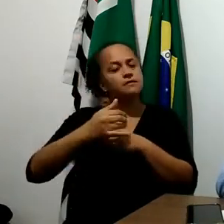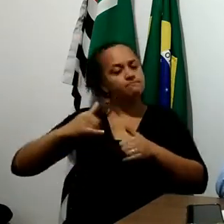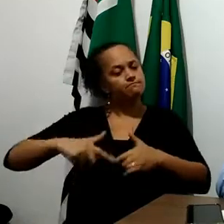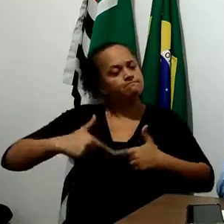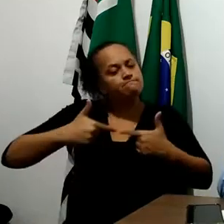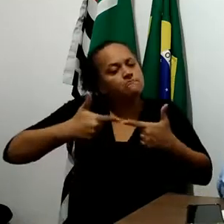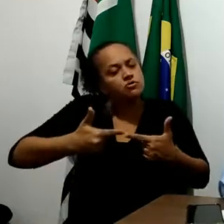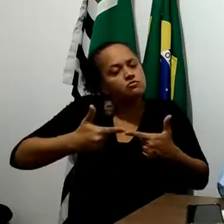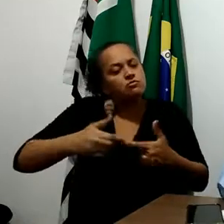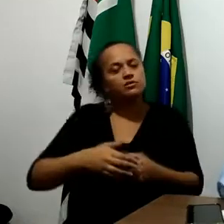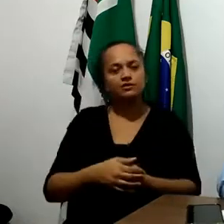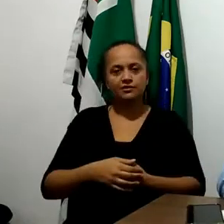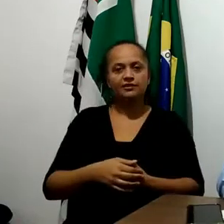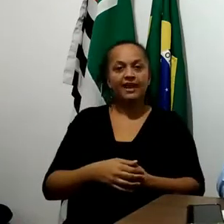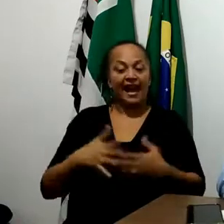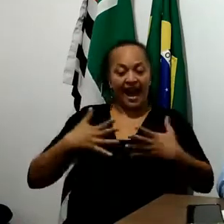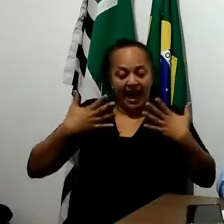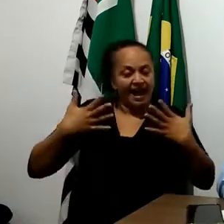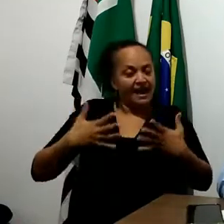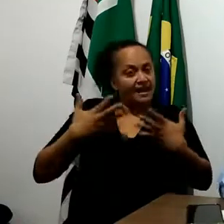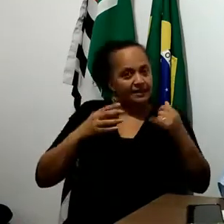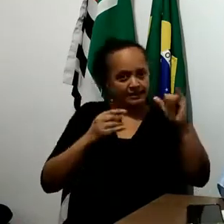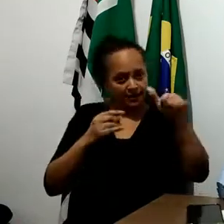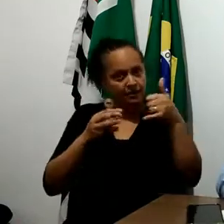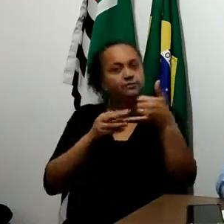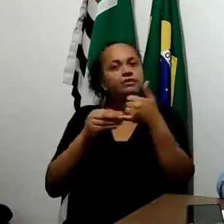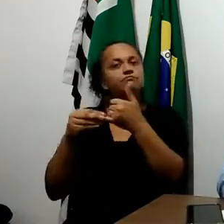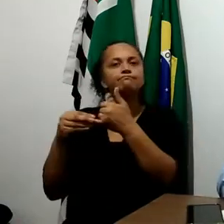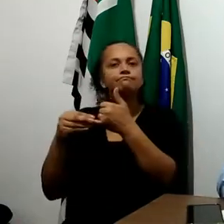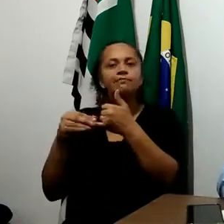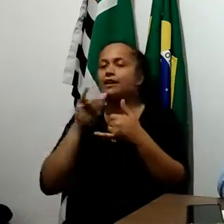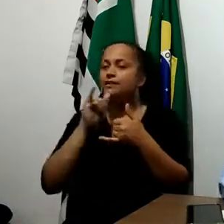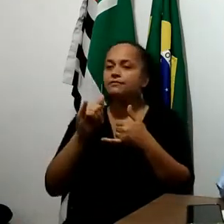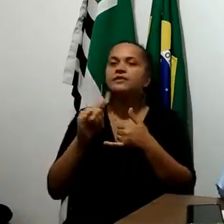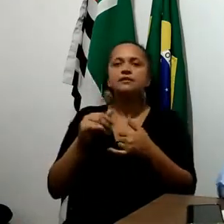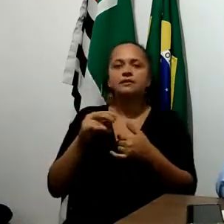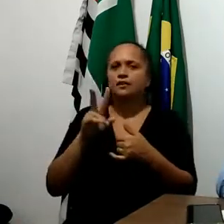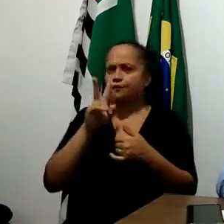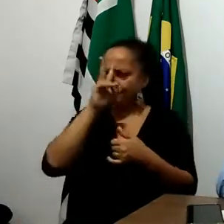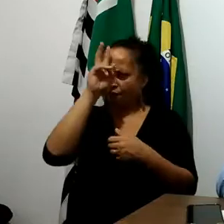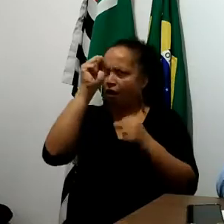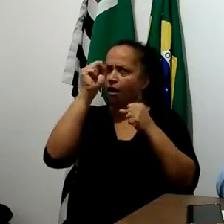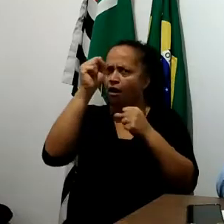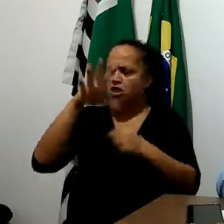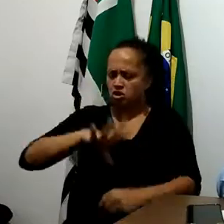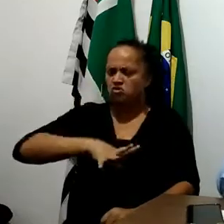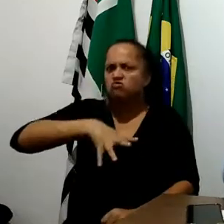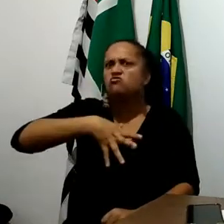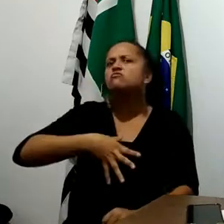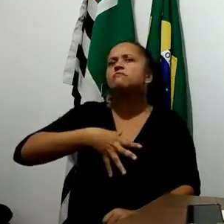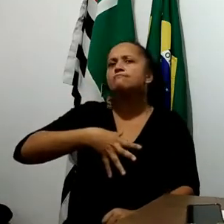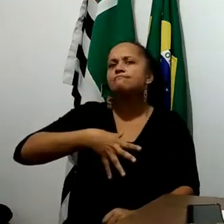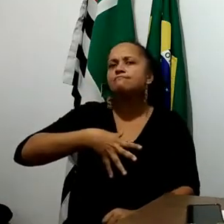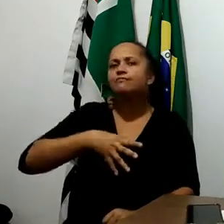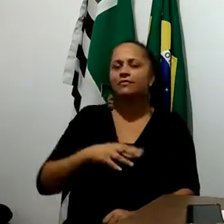O próprio Deus anima Josué. Seja forte, seja corajoso,